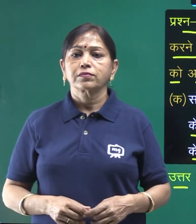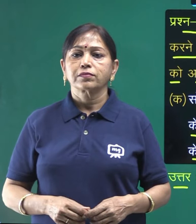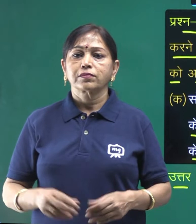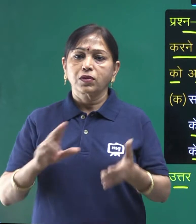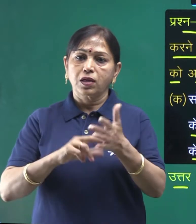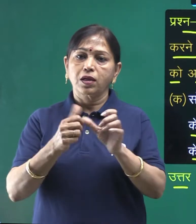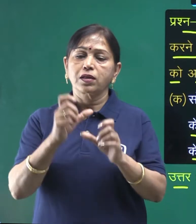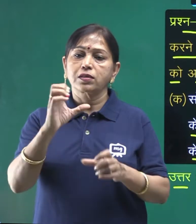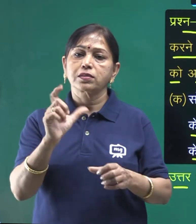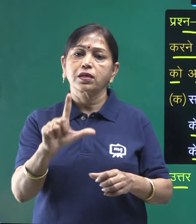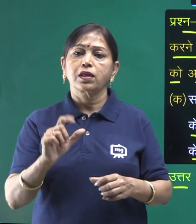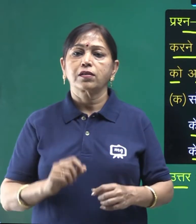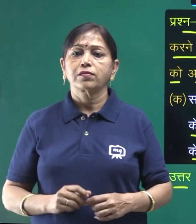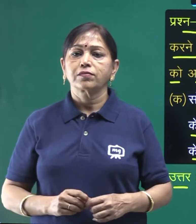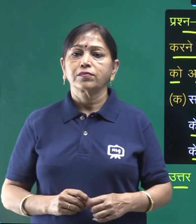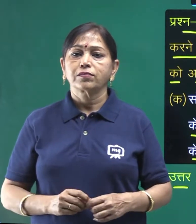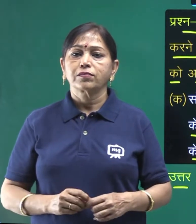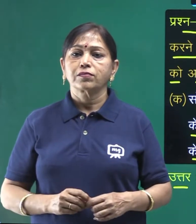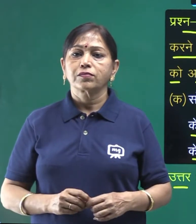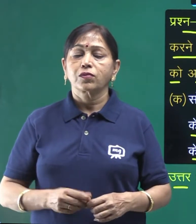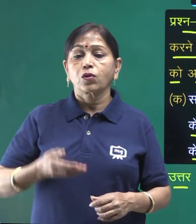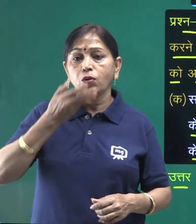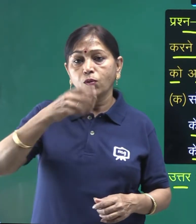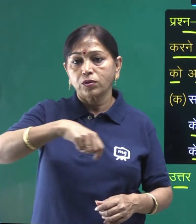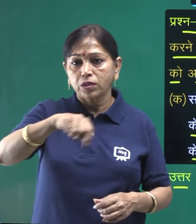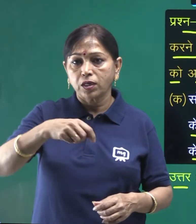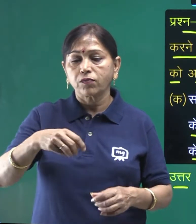सोडियम क्लोराइड को जलीय विलयन से